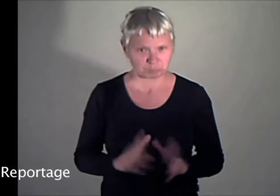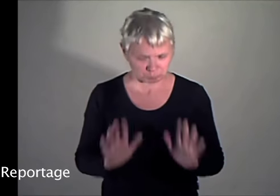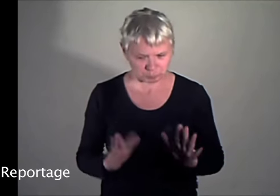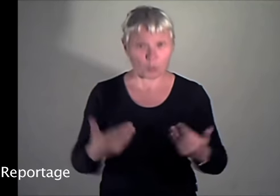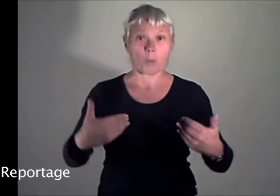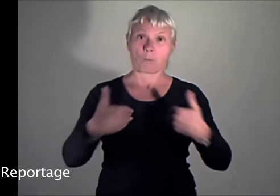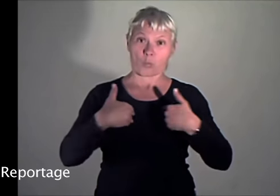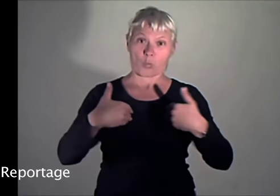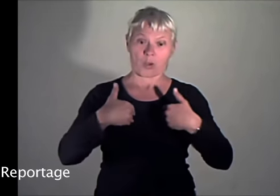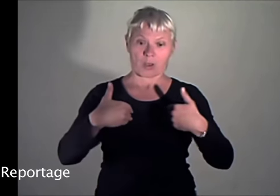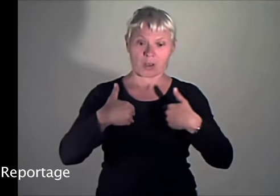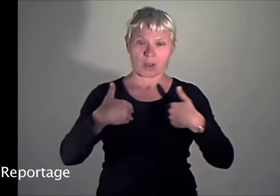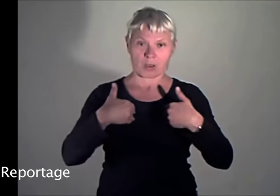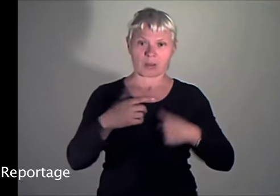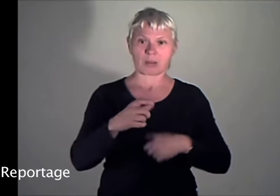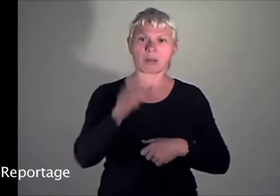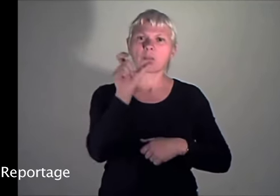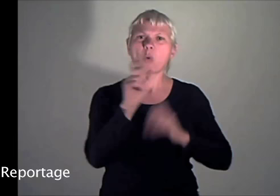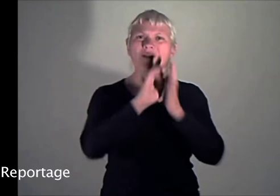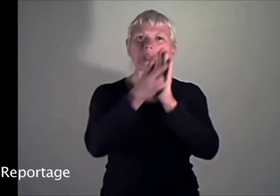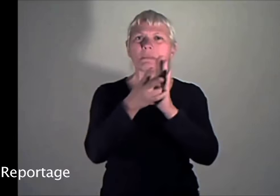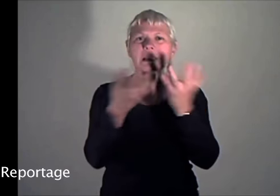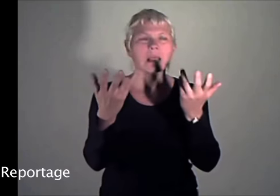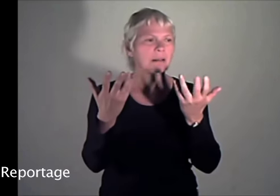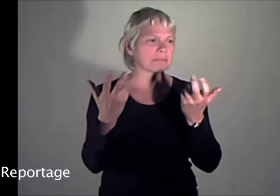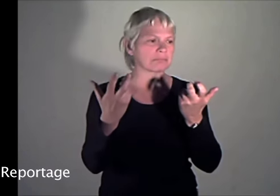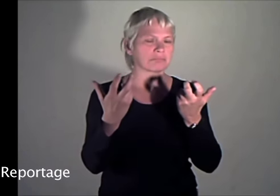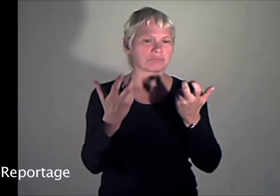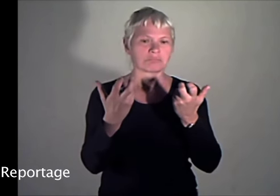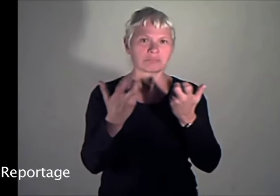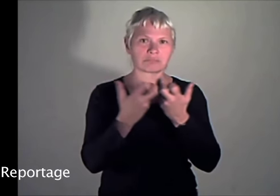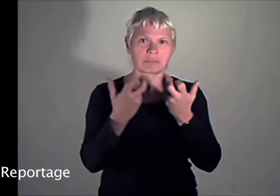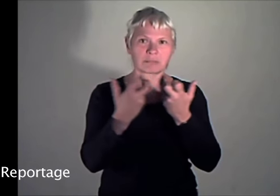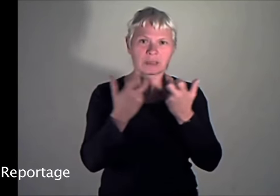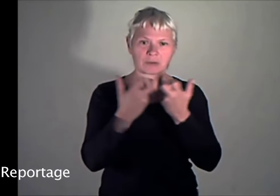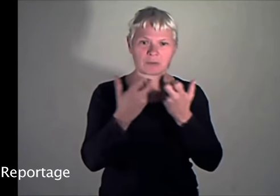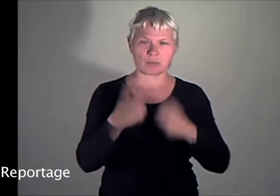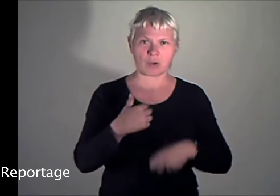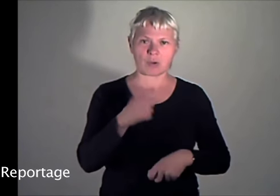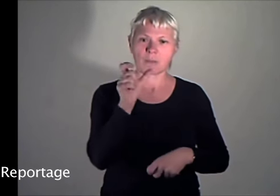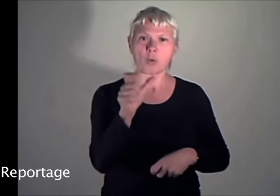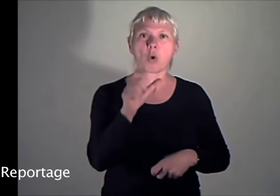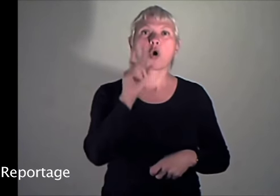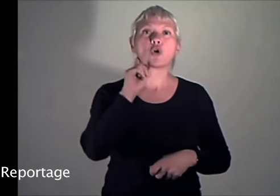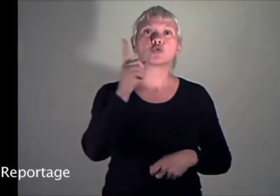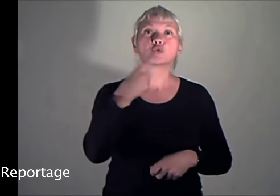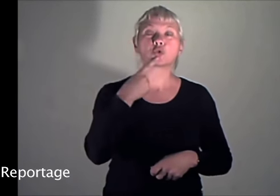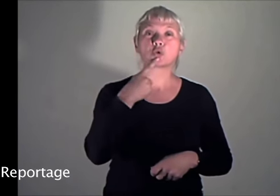Parce que nous, enfin moi, sur le mot de vocabulaire par exemple, je l'écris avec une